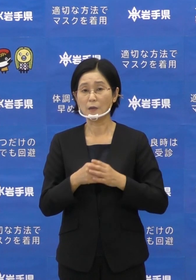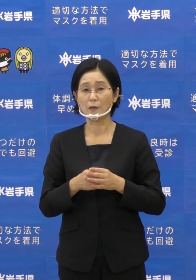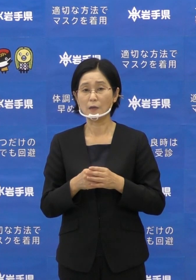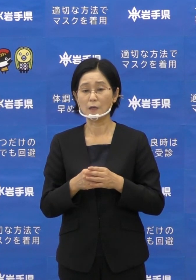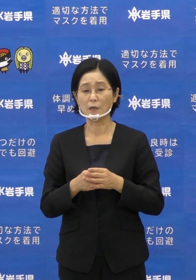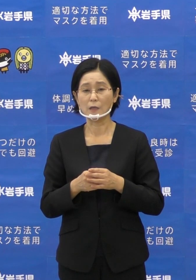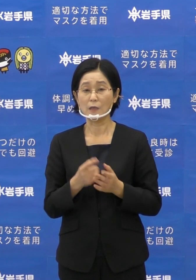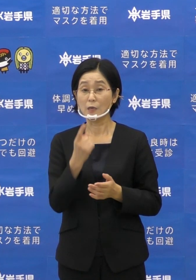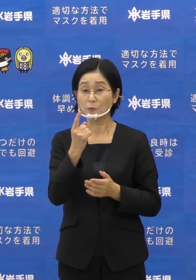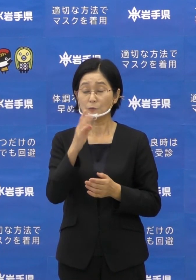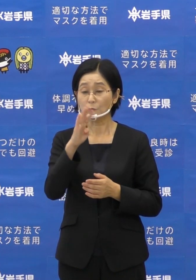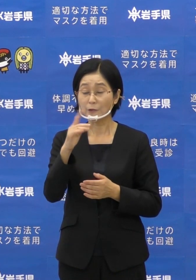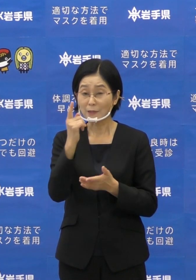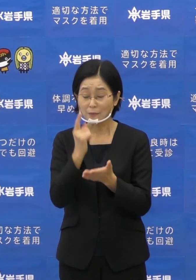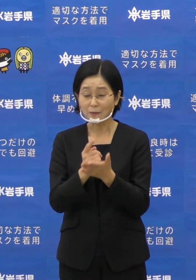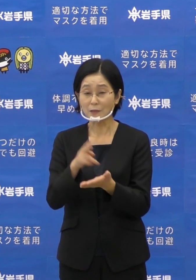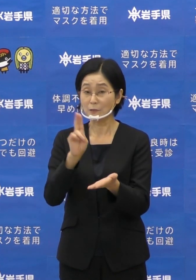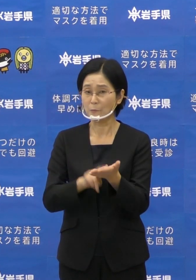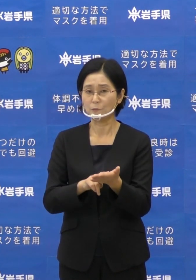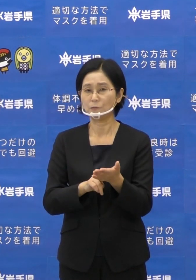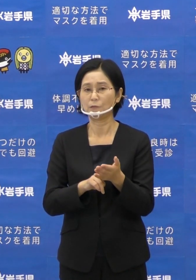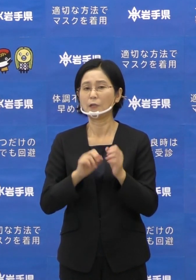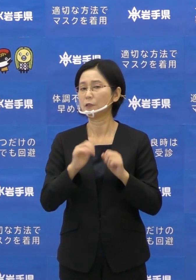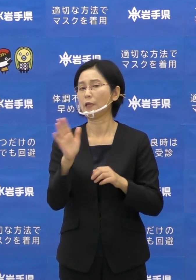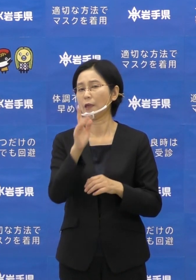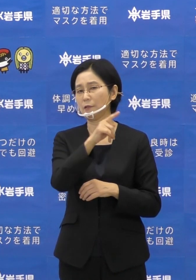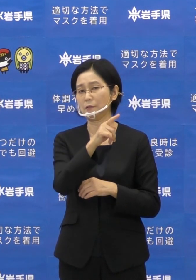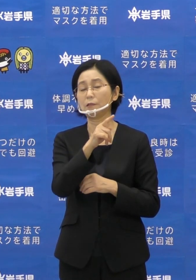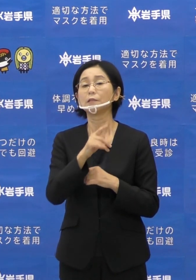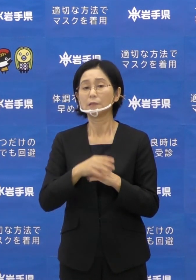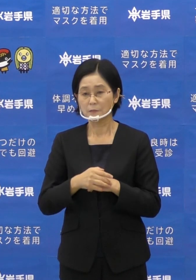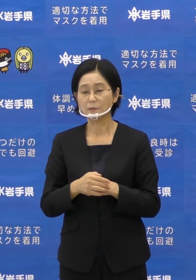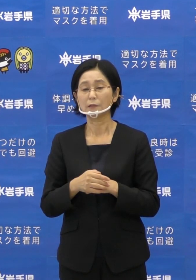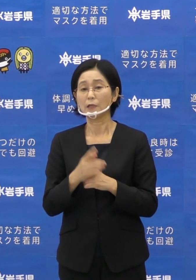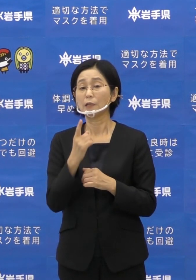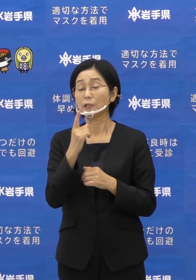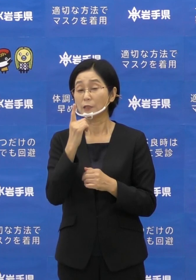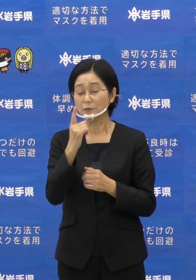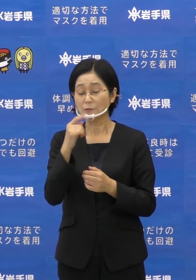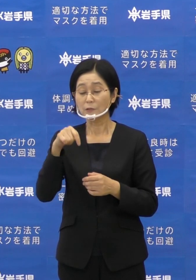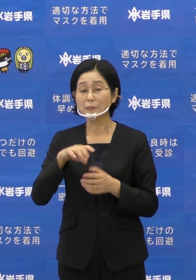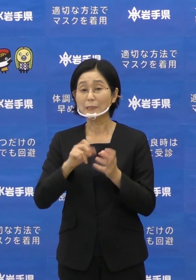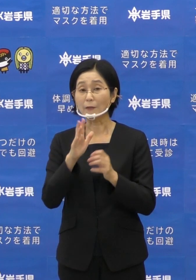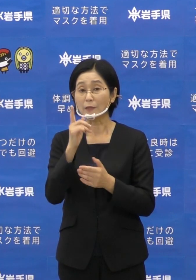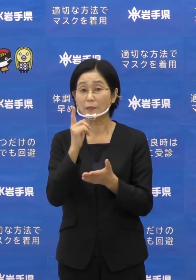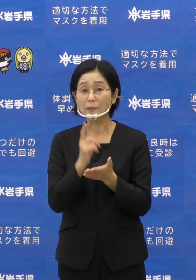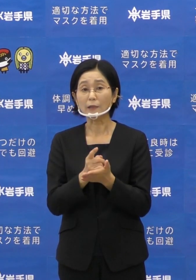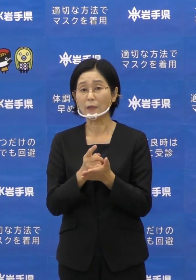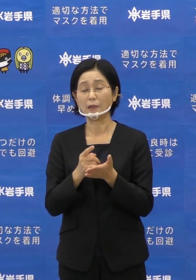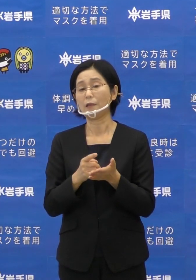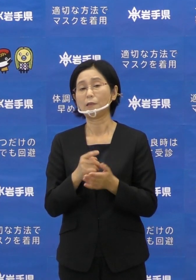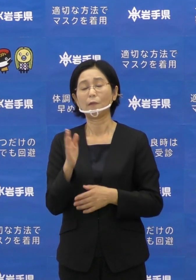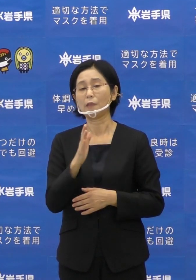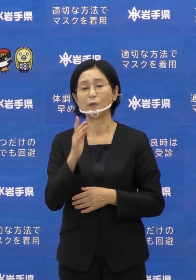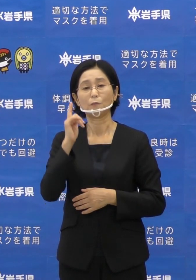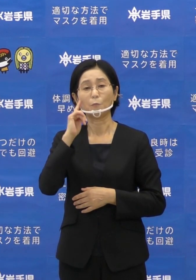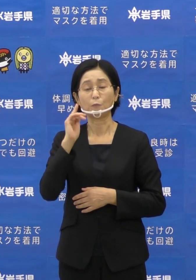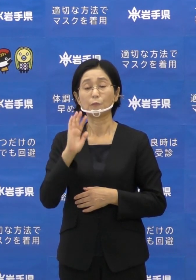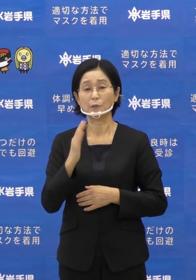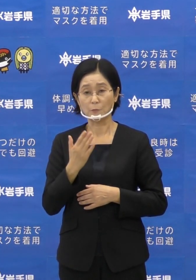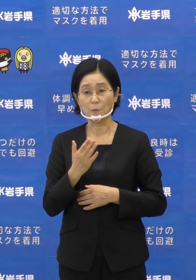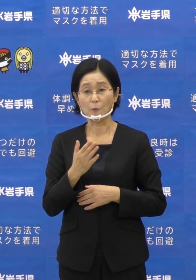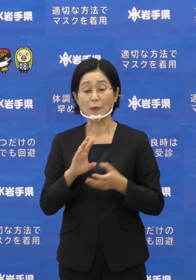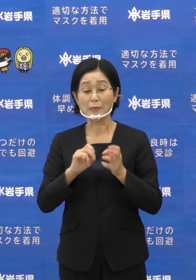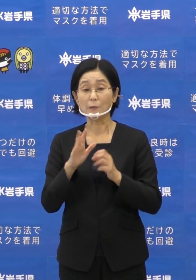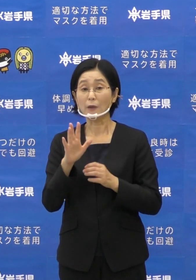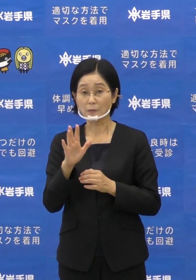るってことはしてなくて、岩手だけ決定ということにならないと思うんですけど、これは岩手でそういう要請をする